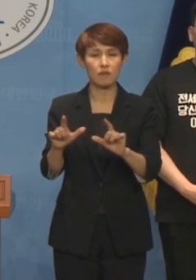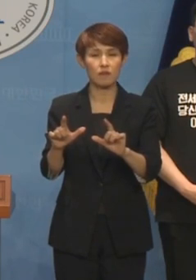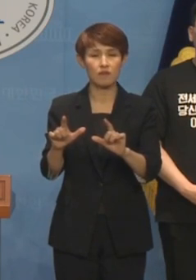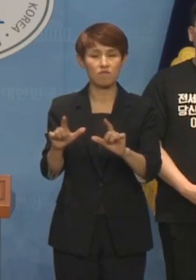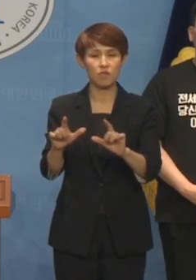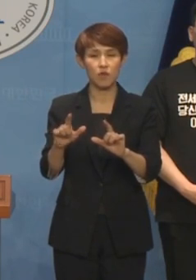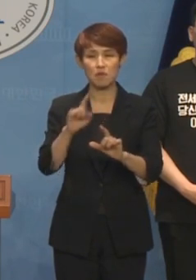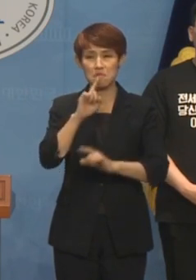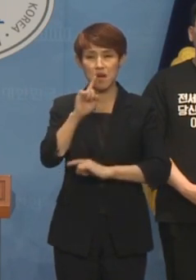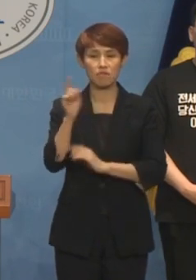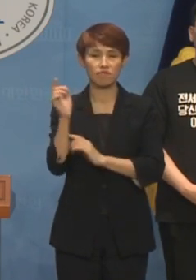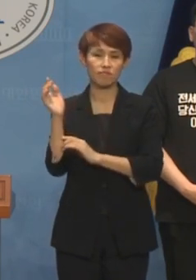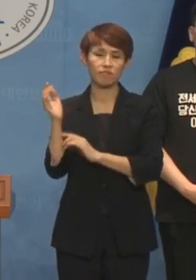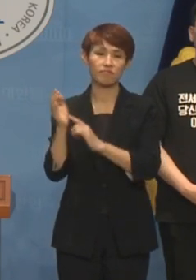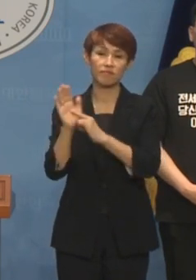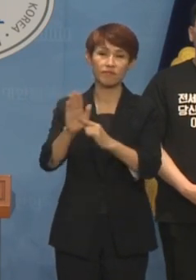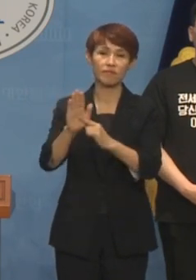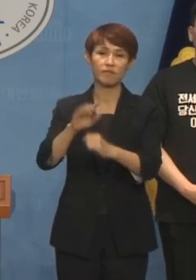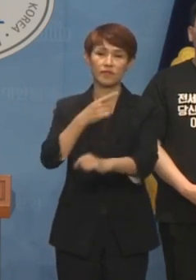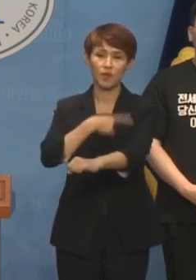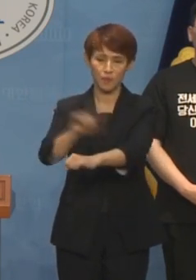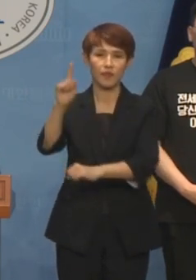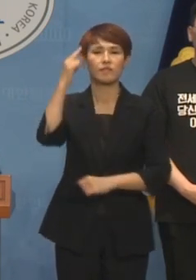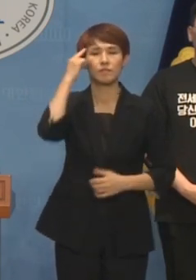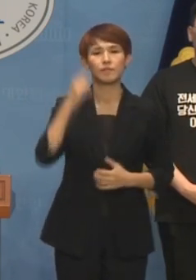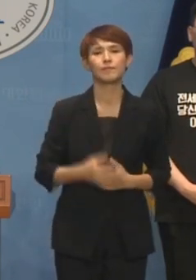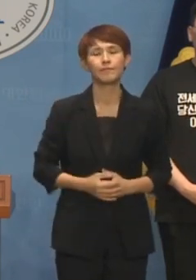말할 자격이 없어질 거라고 저는 봅니다. 그래서